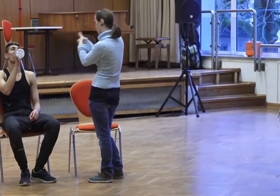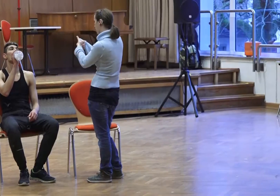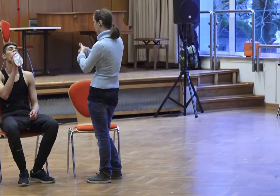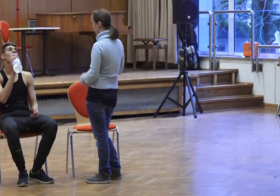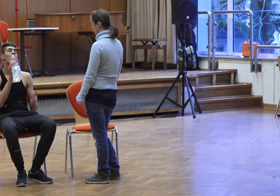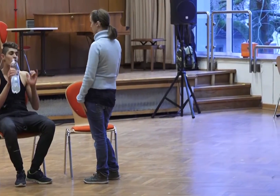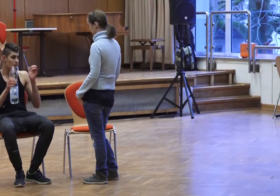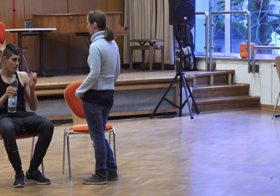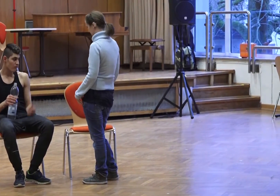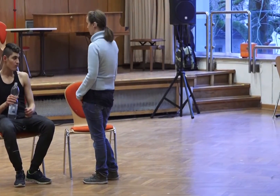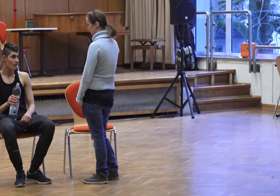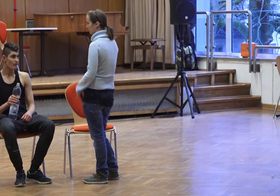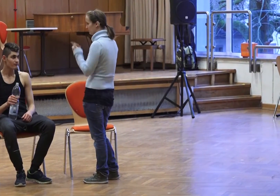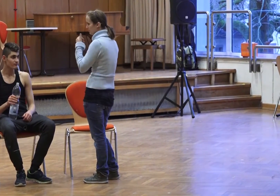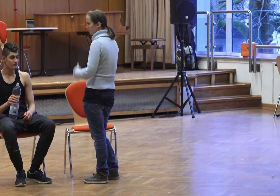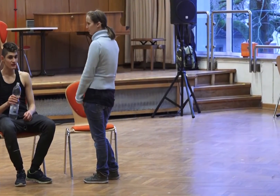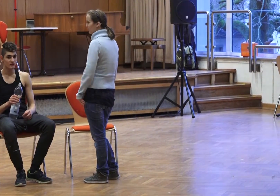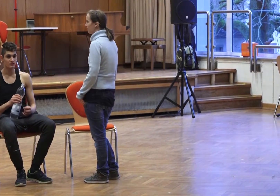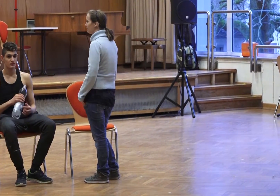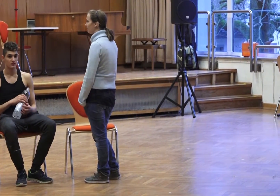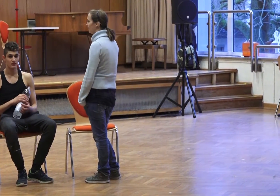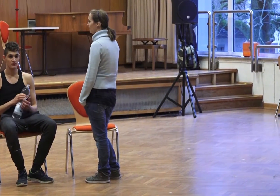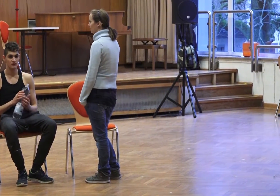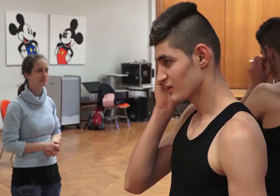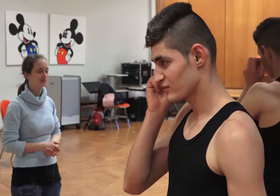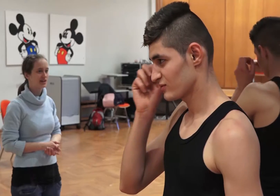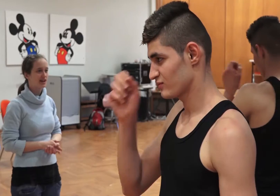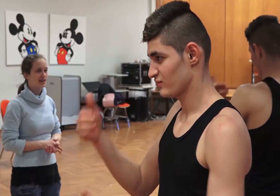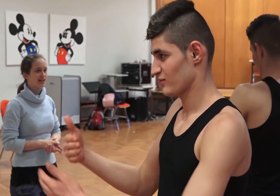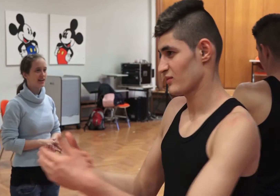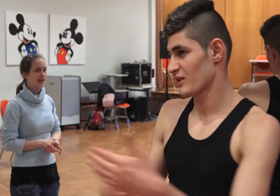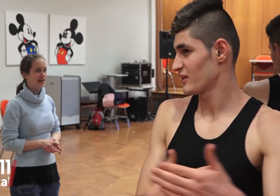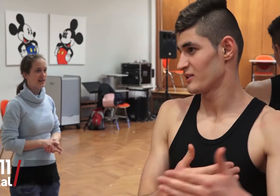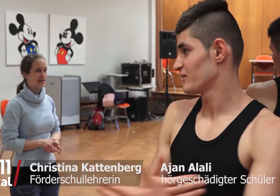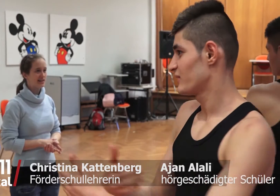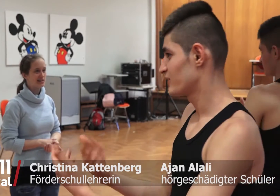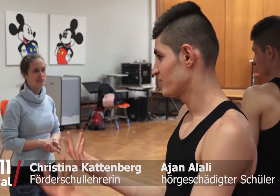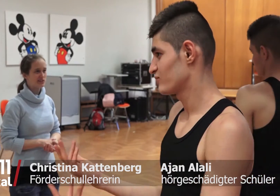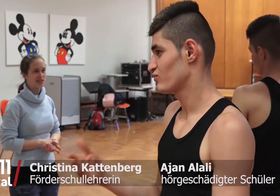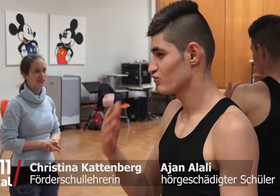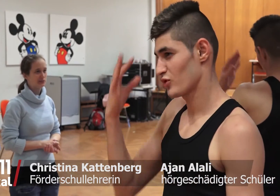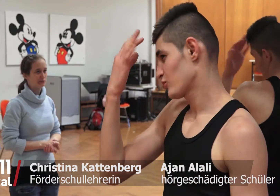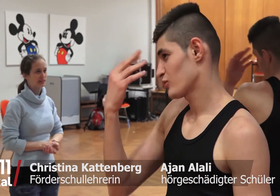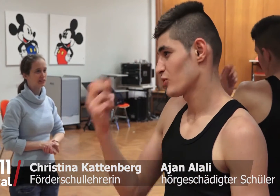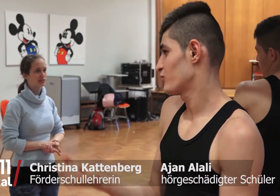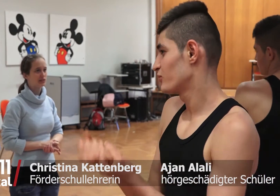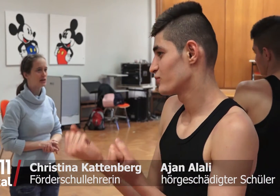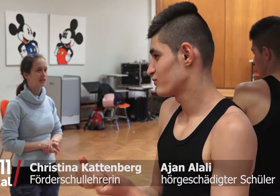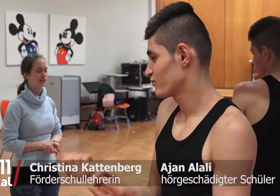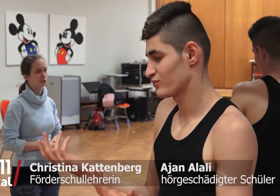Sie hilft oft bei der Verständigung. Und was gefällt Arjan am Tanzen besonders? Er mag also